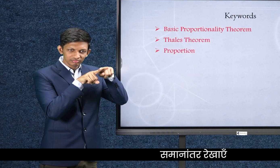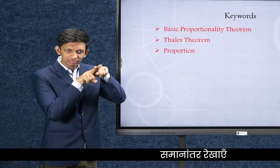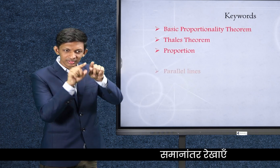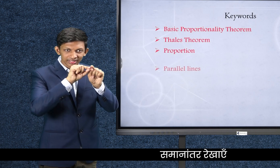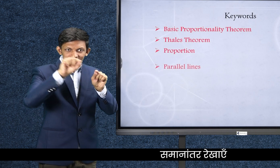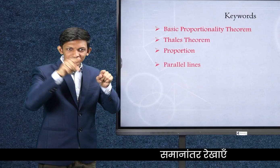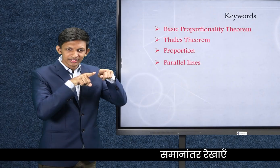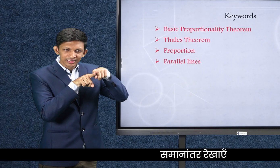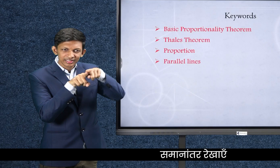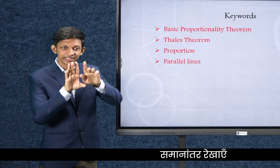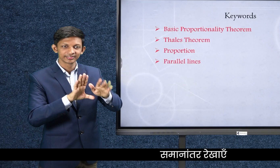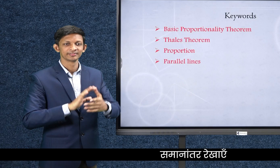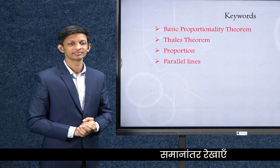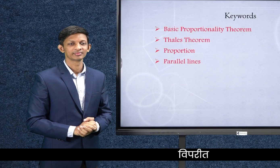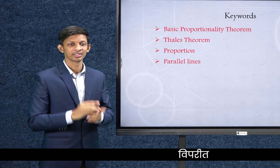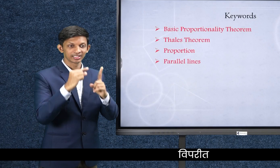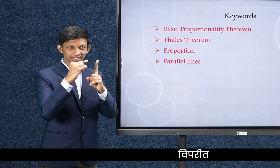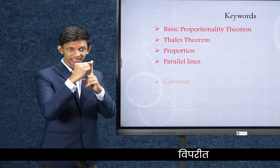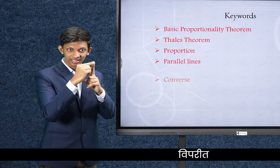समानांतर रेखाएं, विपरीत,